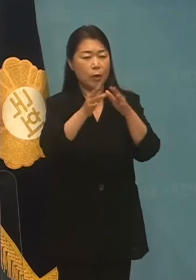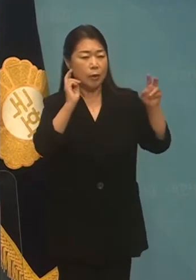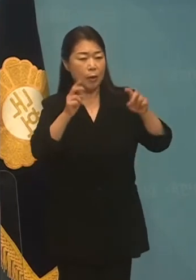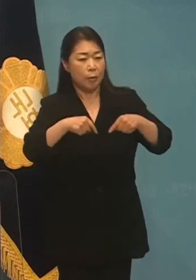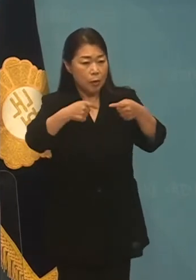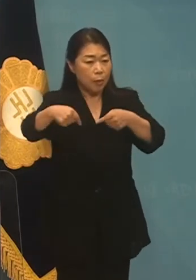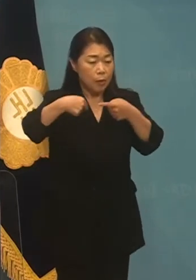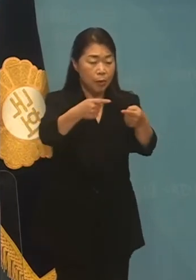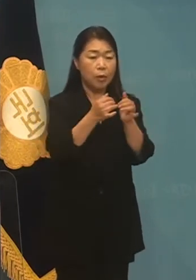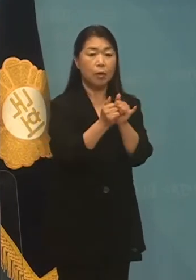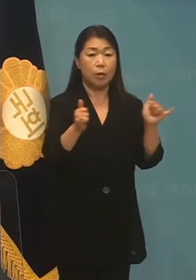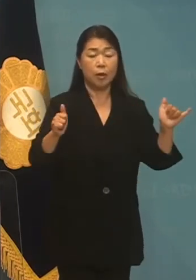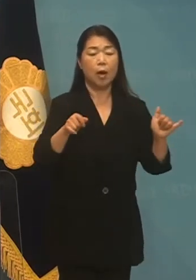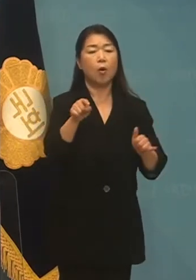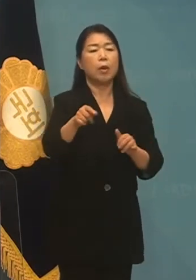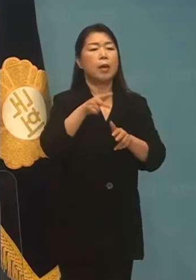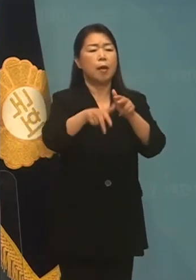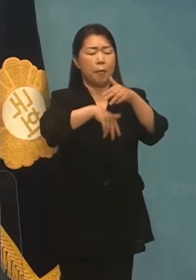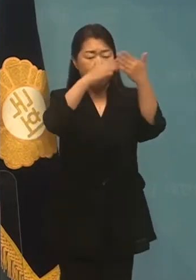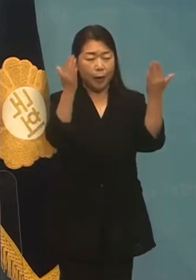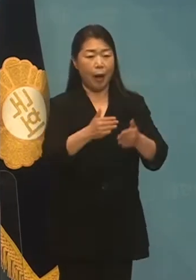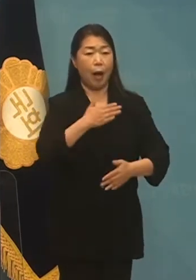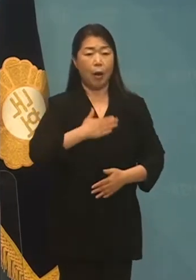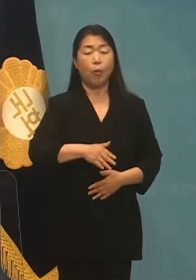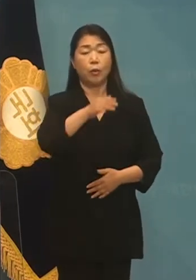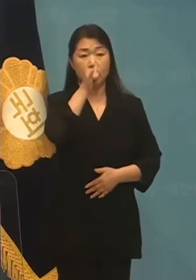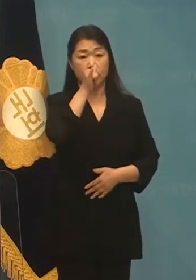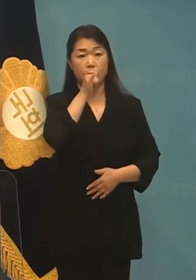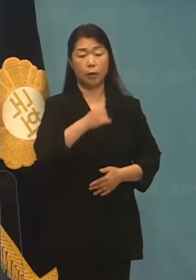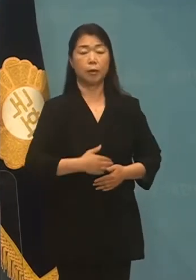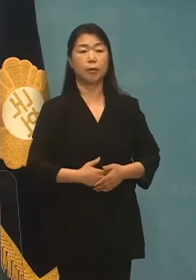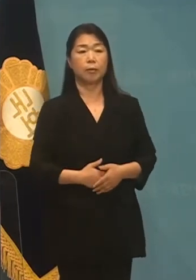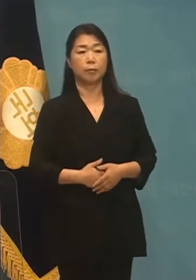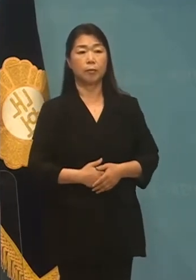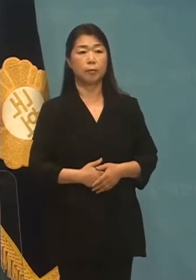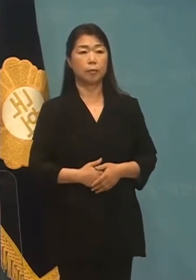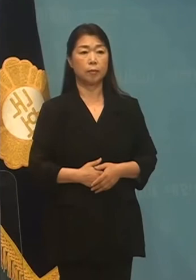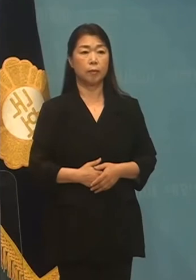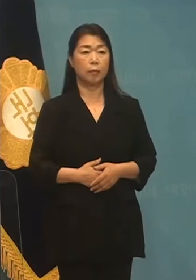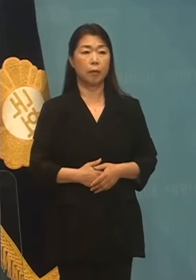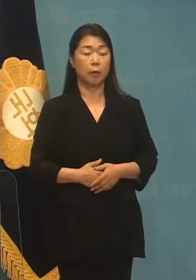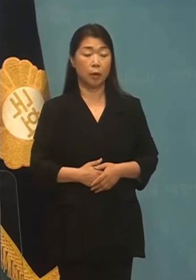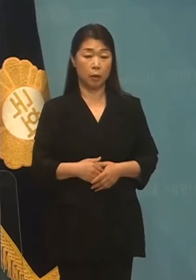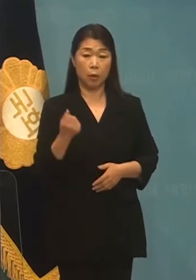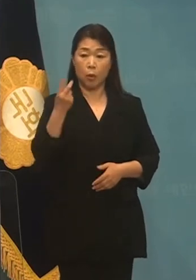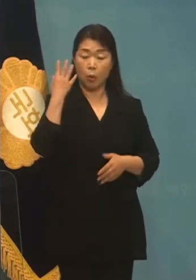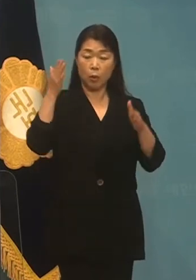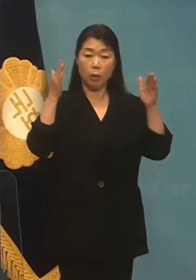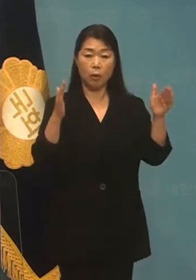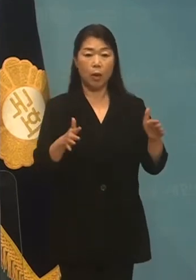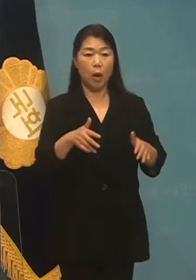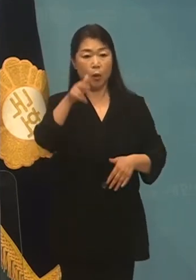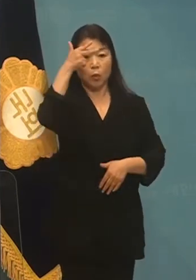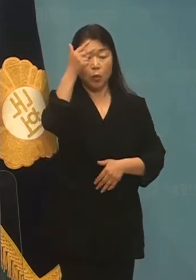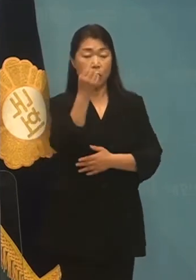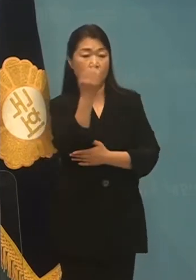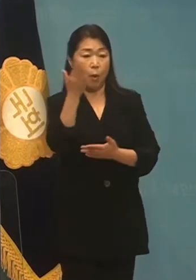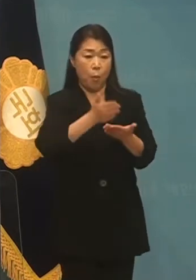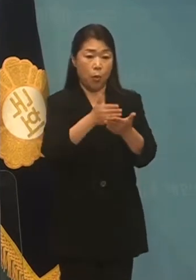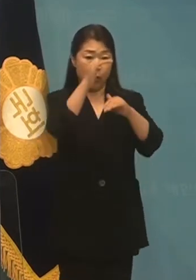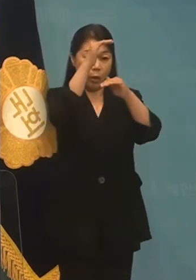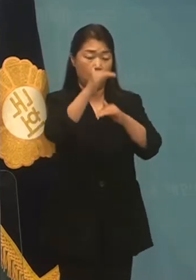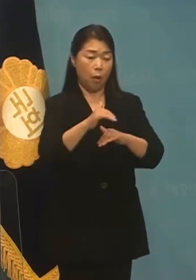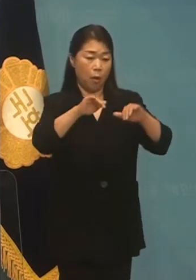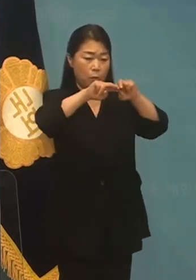대한 사업이 있을 거라는 점을 알고 있던 상황입니다. 그동안 조선일보의 보도 내용을